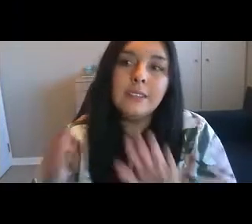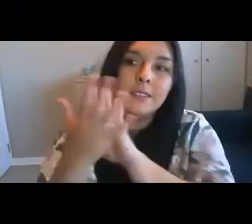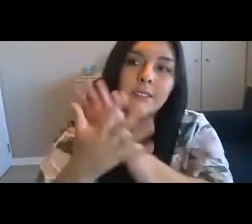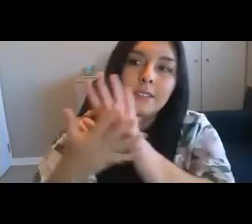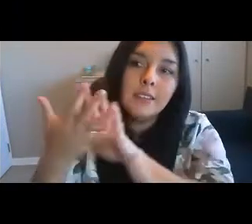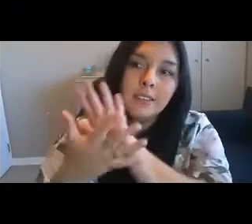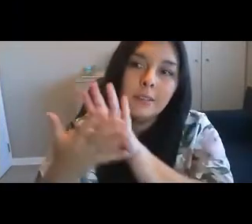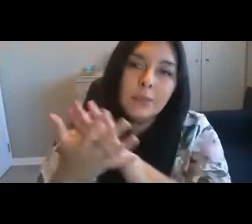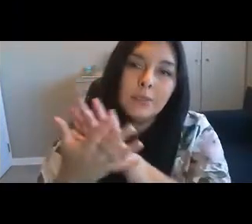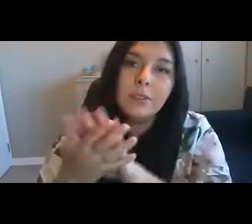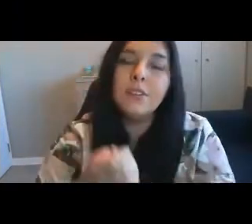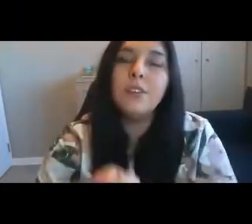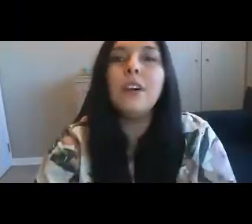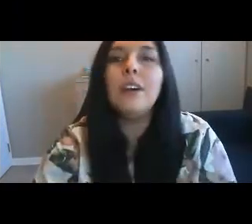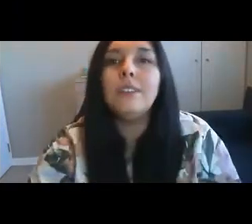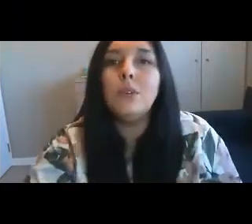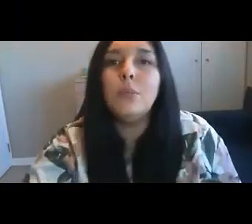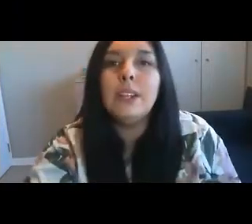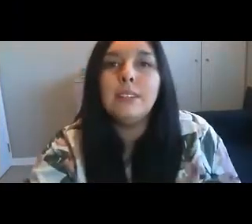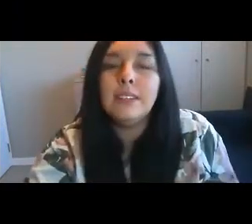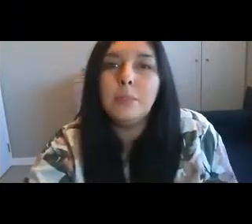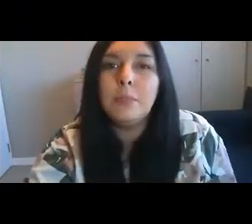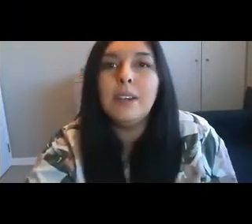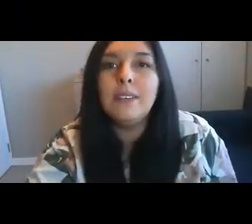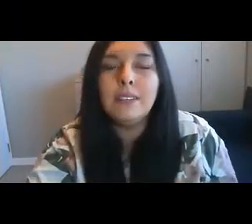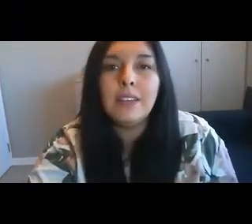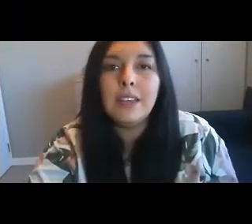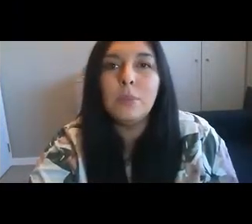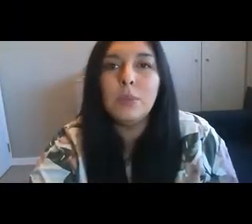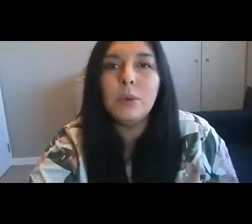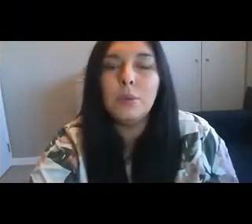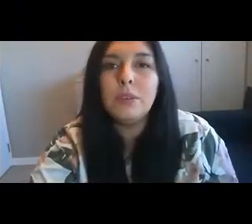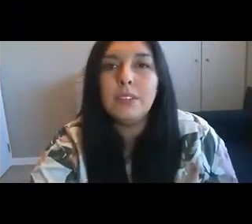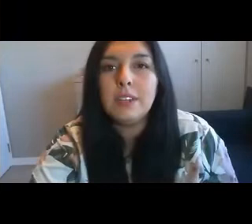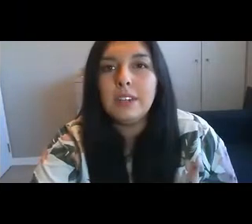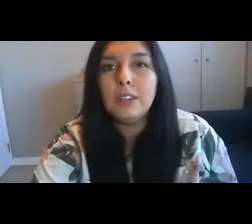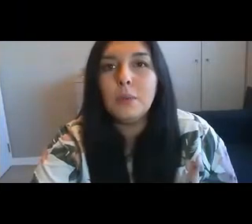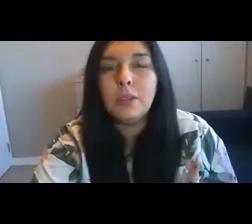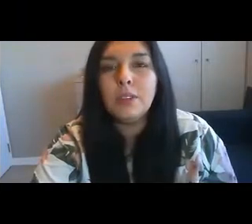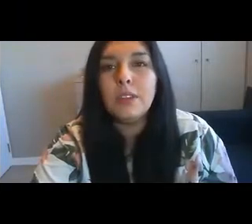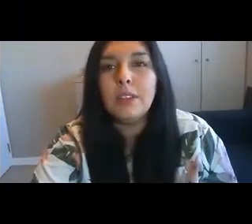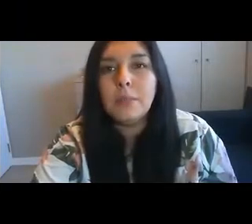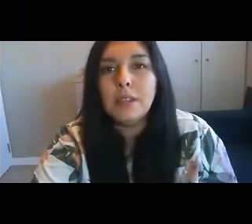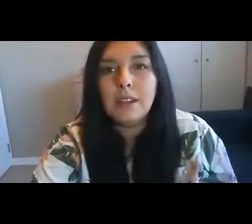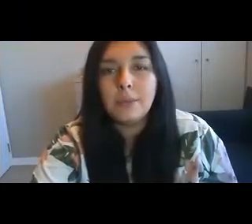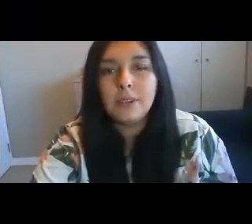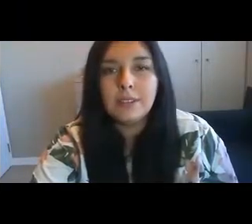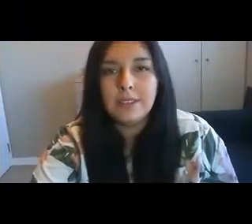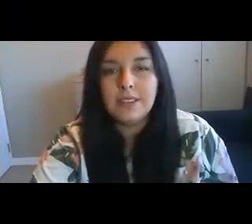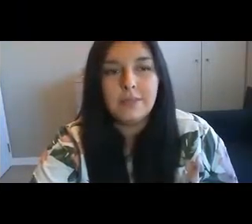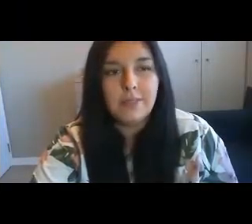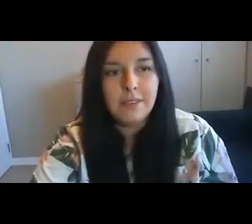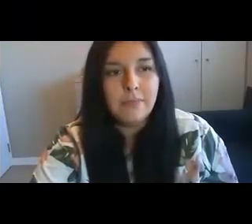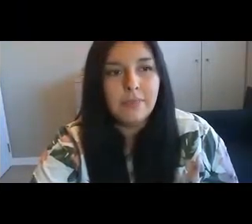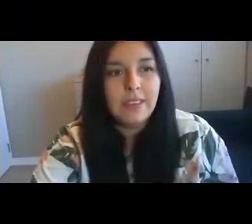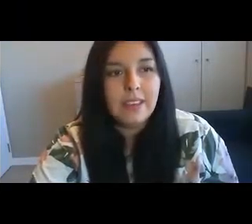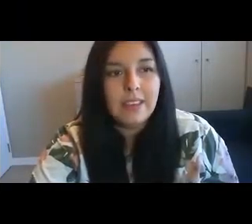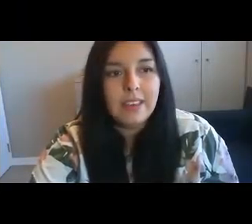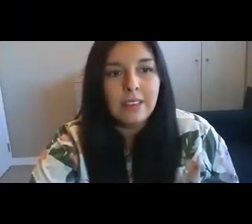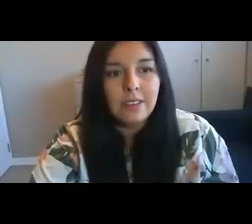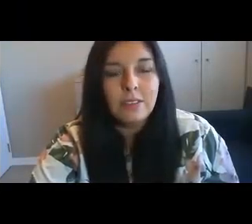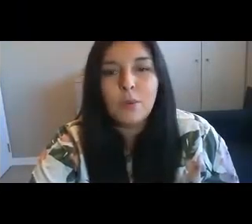señas, por favor nos avisa por el chat para ver si es que le podemos propiciar en este momento de interpretar lengua de señas, ¿ya?